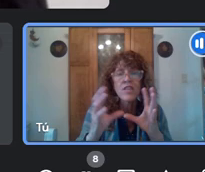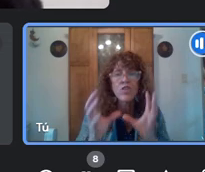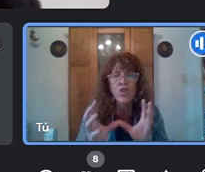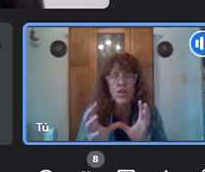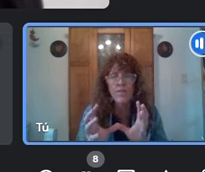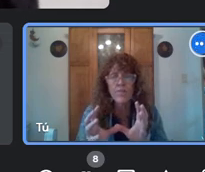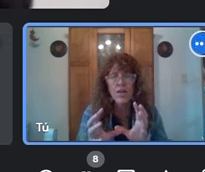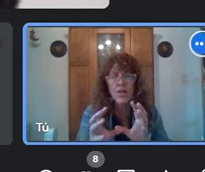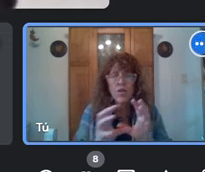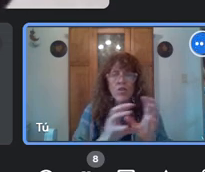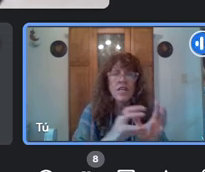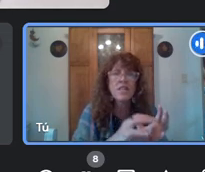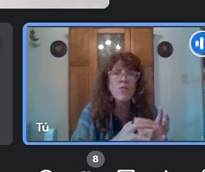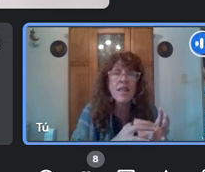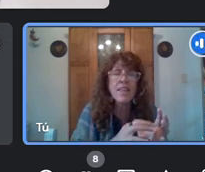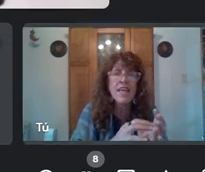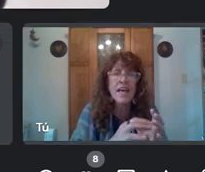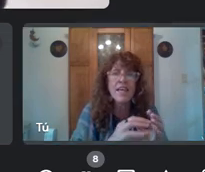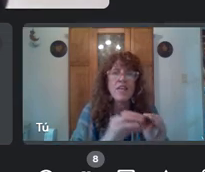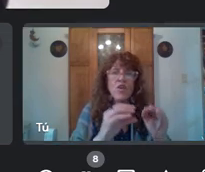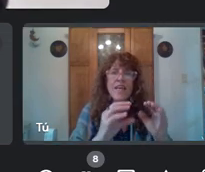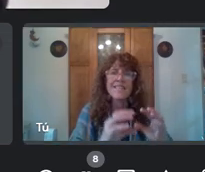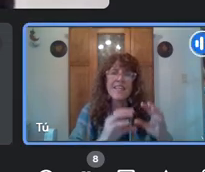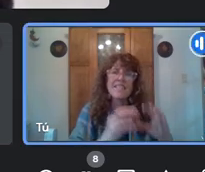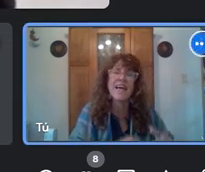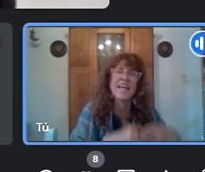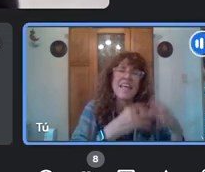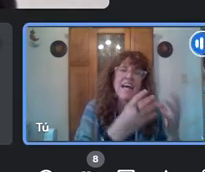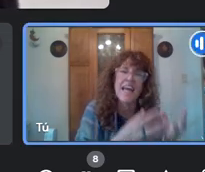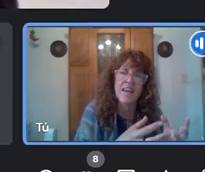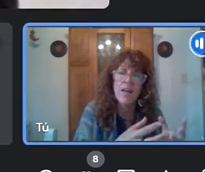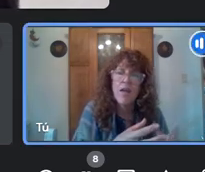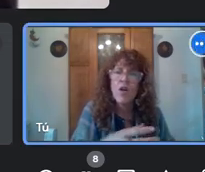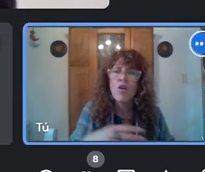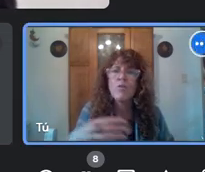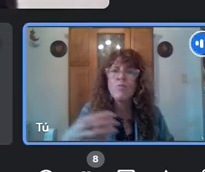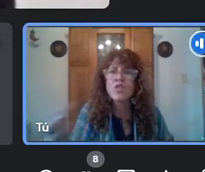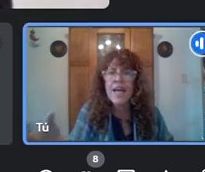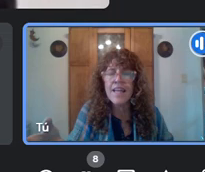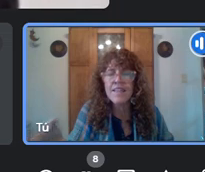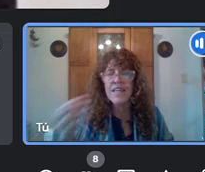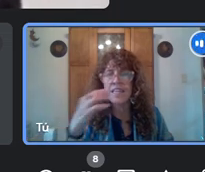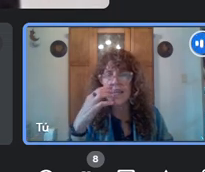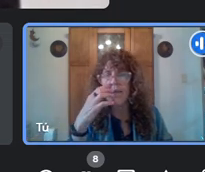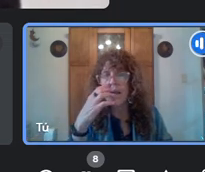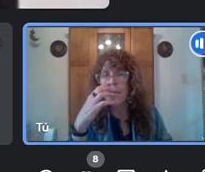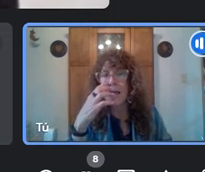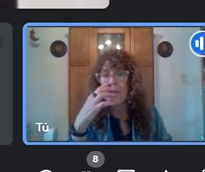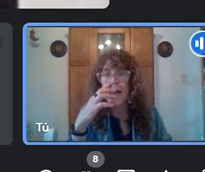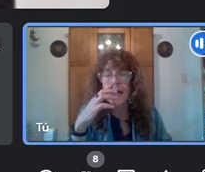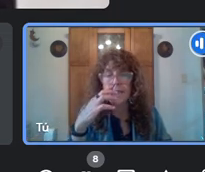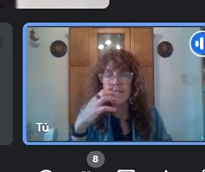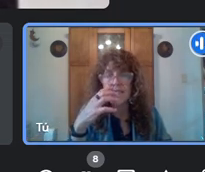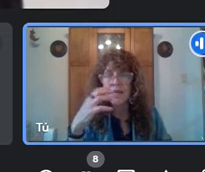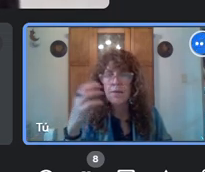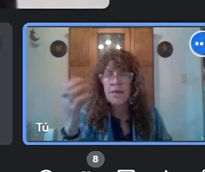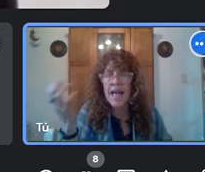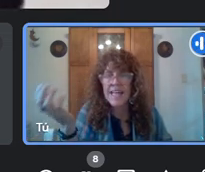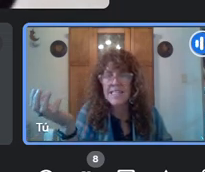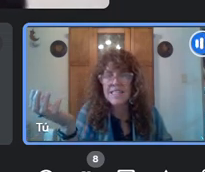conector. Conecta una Claro. idea y lo que hace es agregar. Como ya antes estaba la palabra